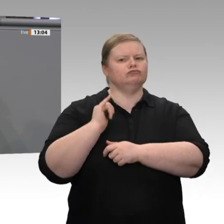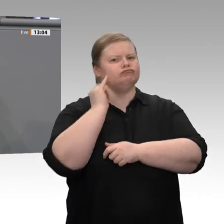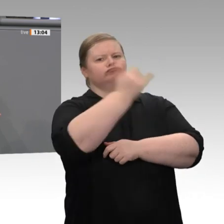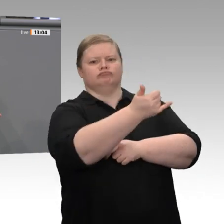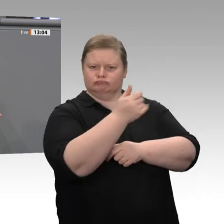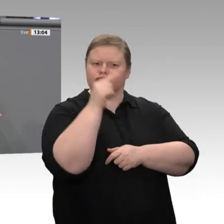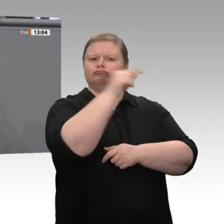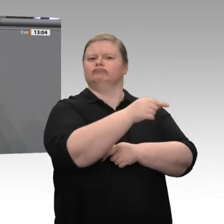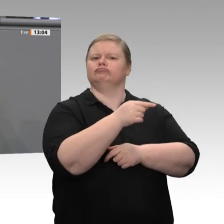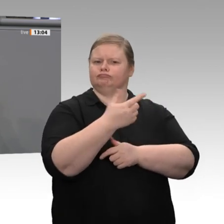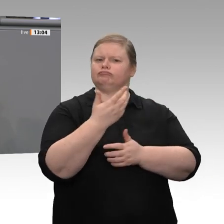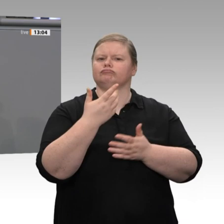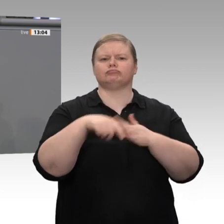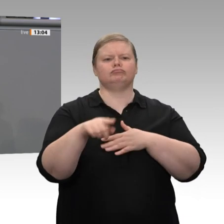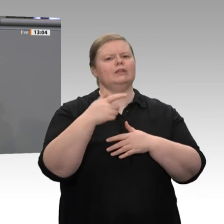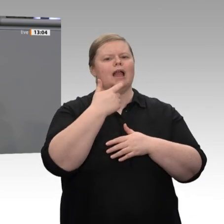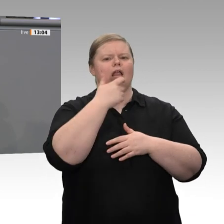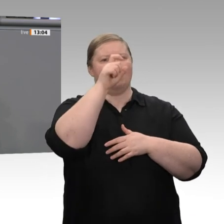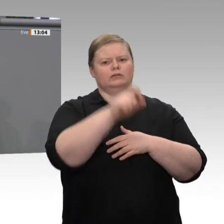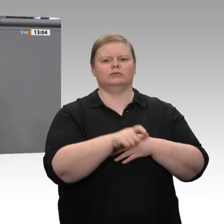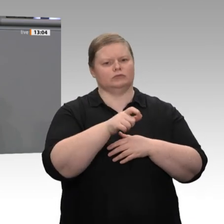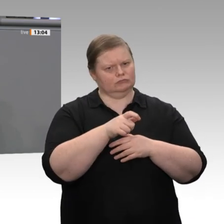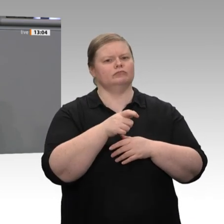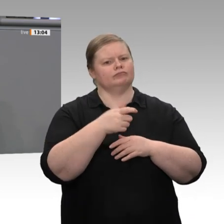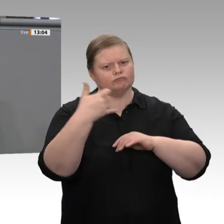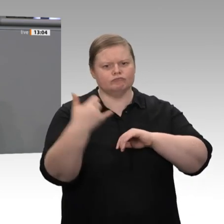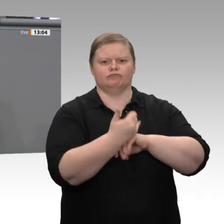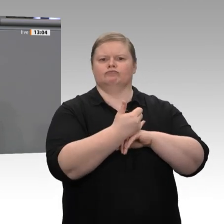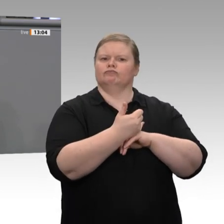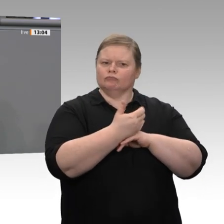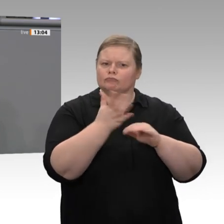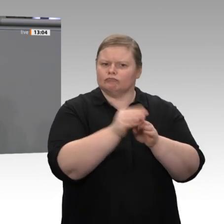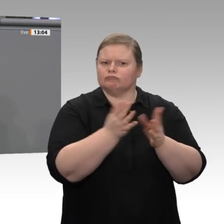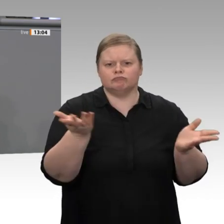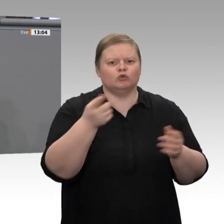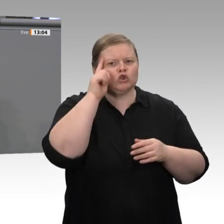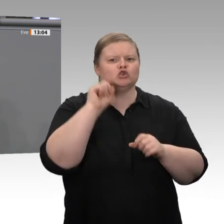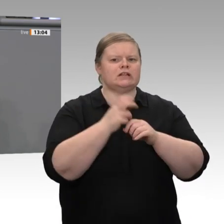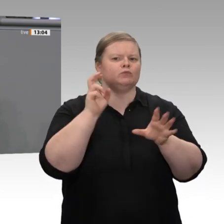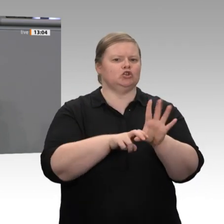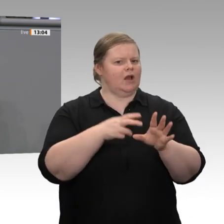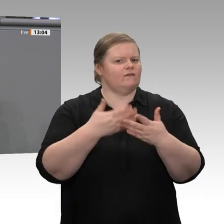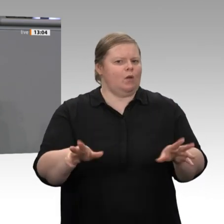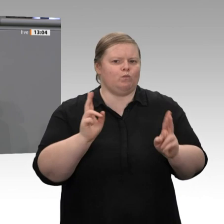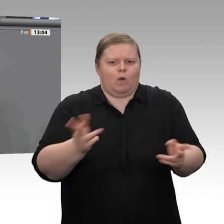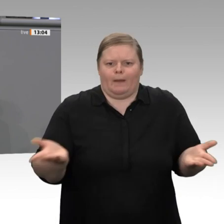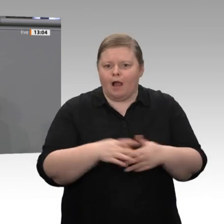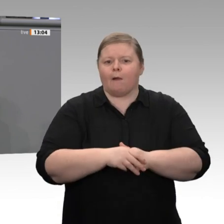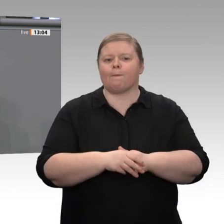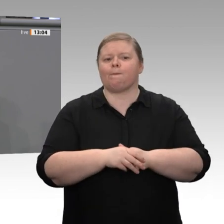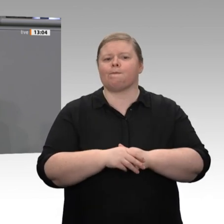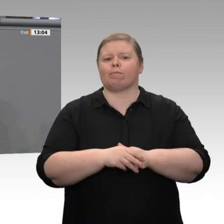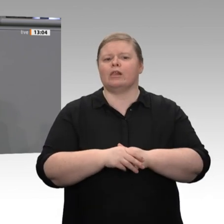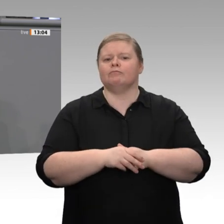verloren. Außerdem liegt ihre Einbürgerung nicht im Interesse, so das Konsulat,